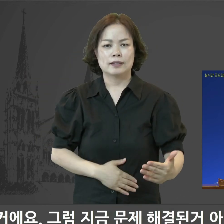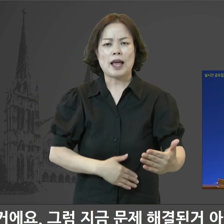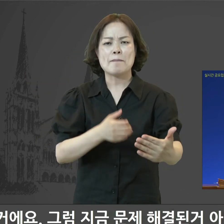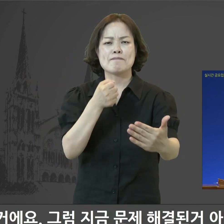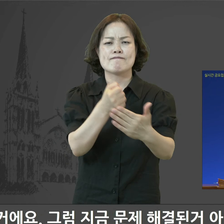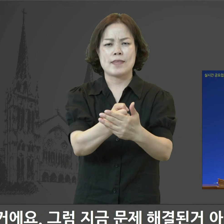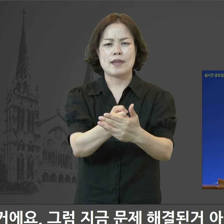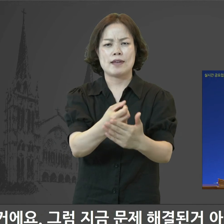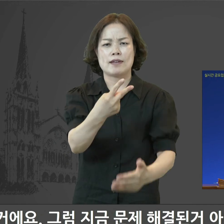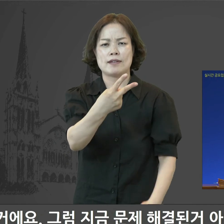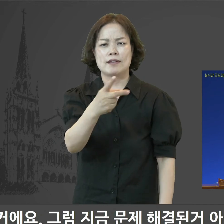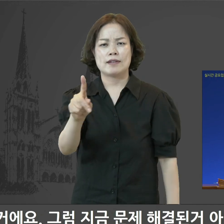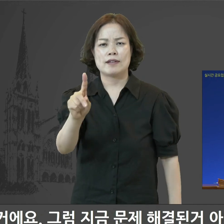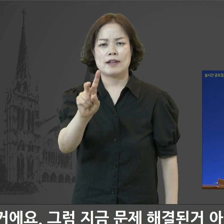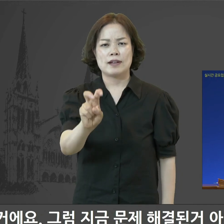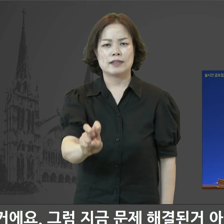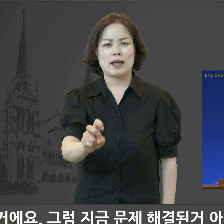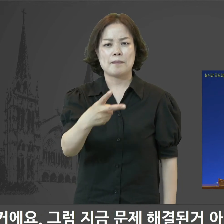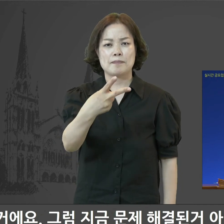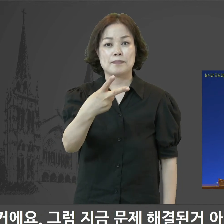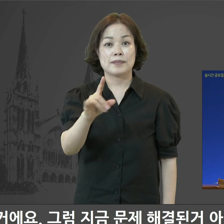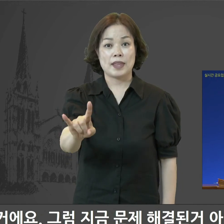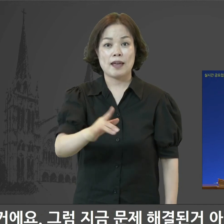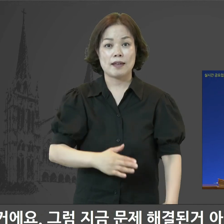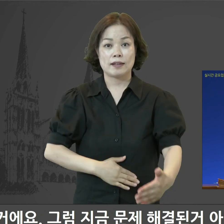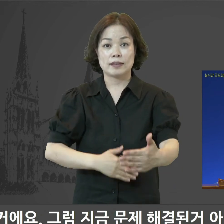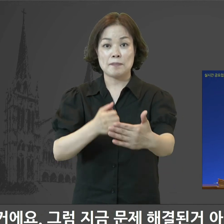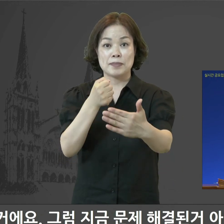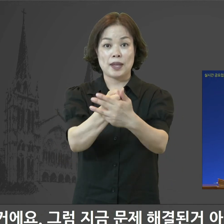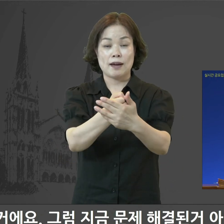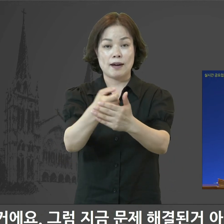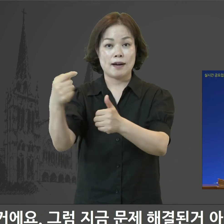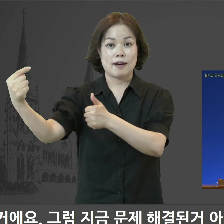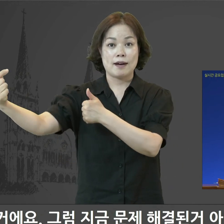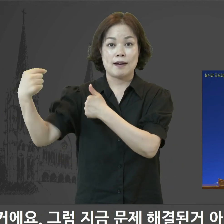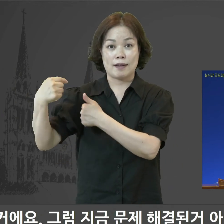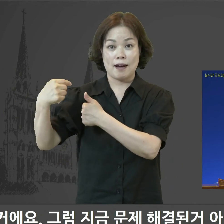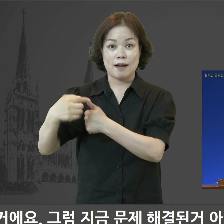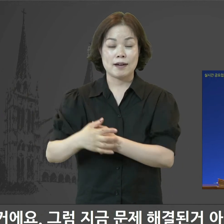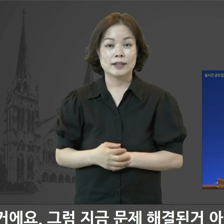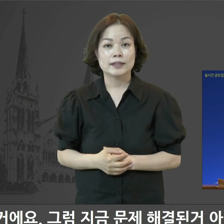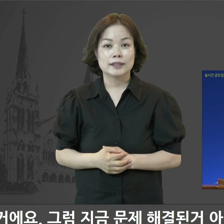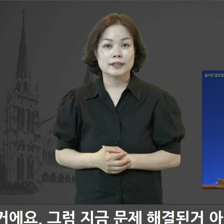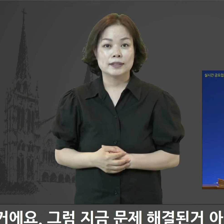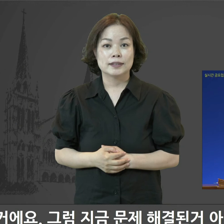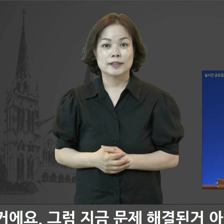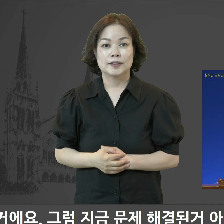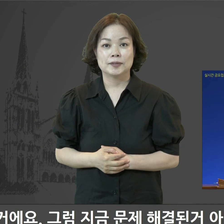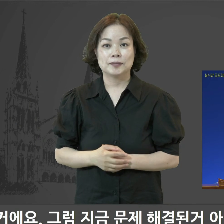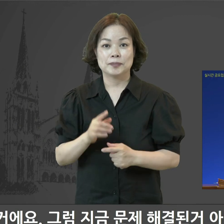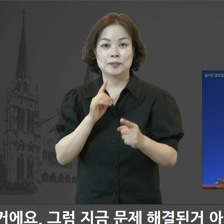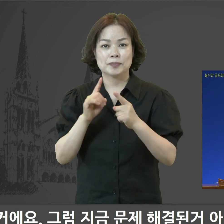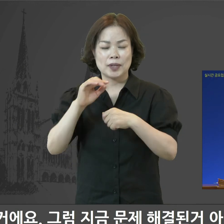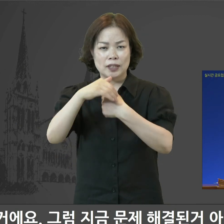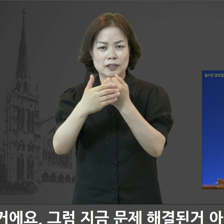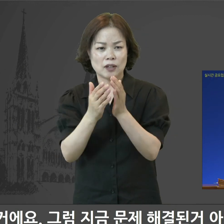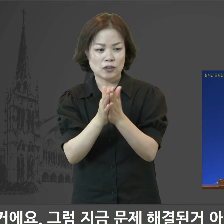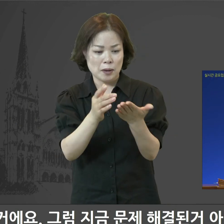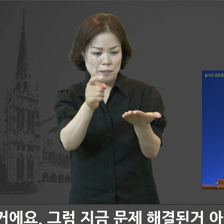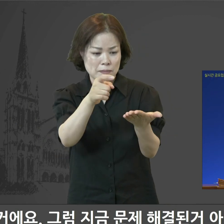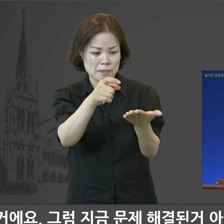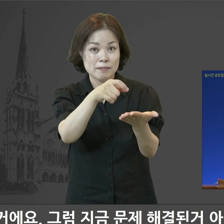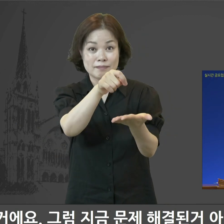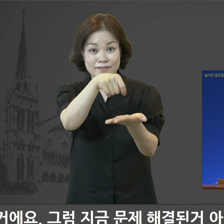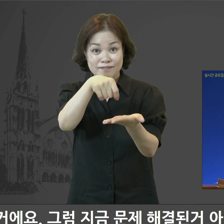담대하라 이렇게 말씀하십니다. 담대하라. 근데 이 담대하라라는 말이요, 성경에 많이 나와요.